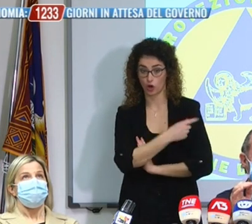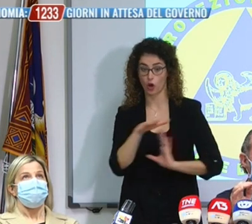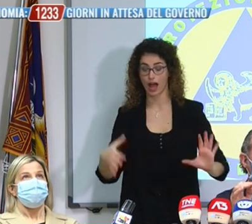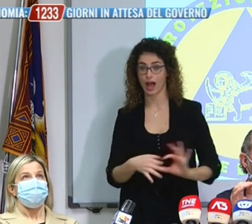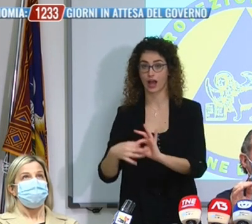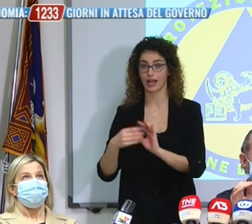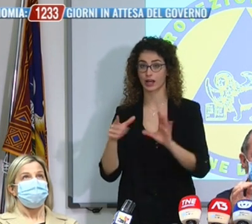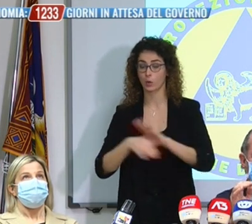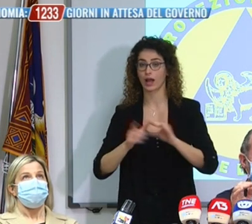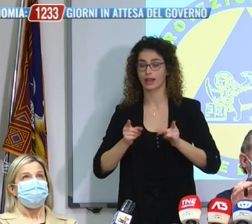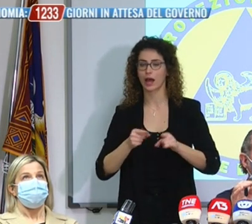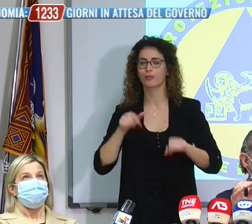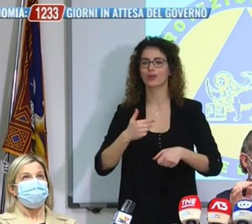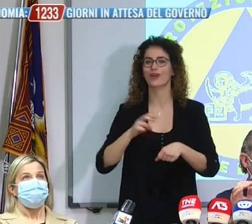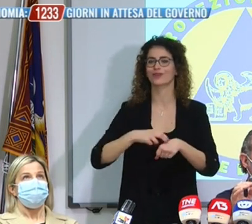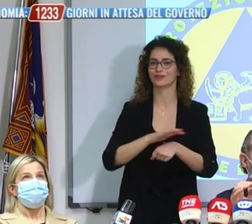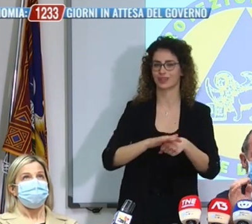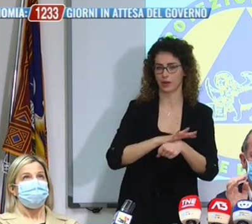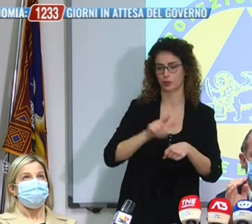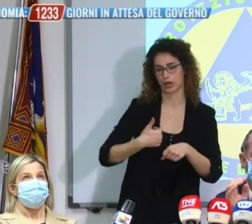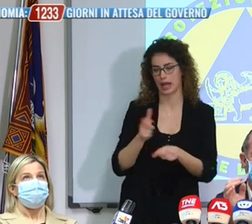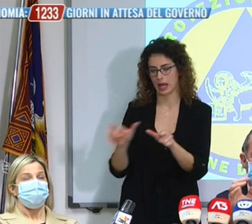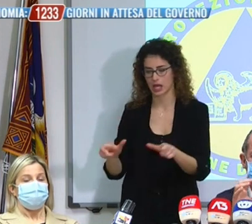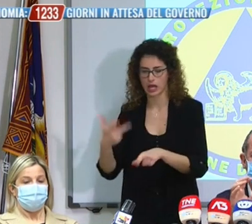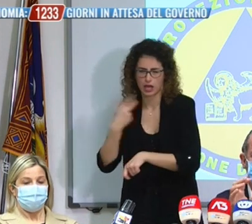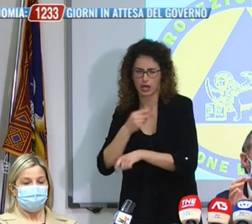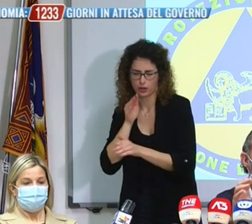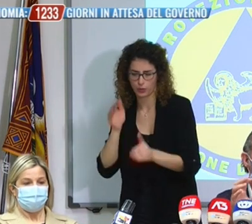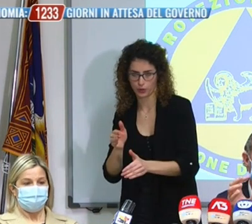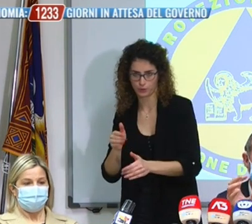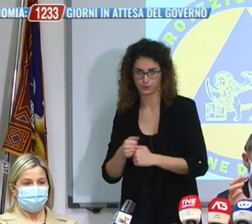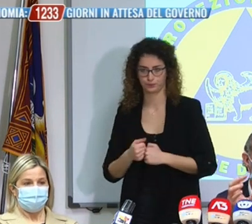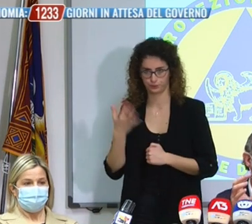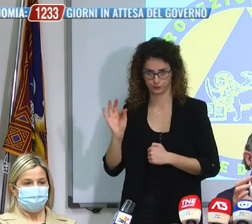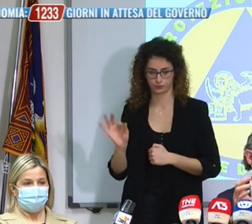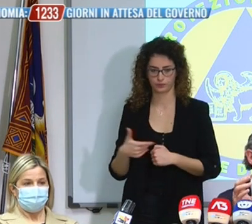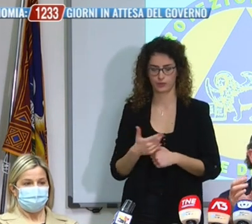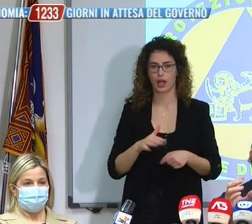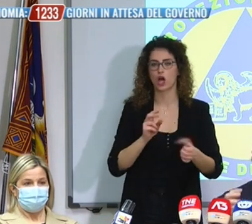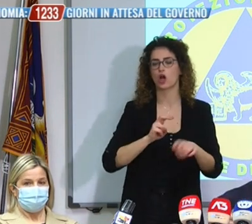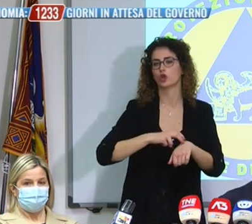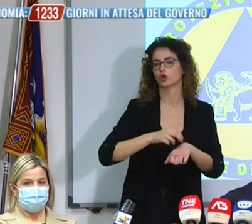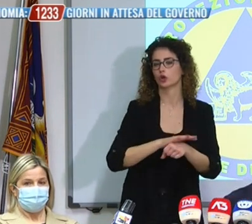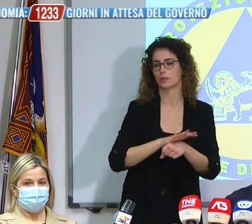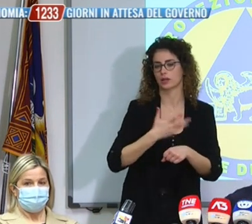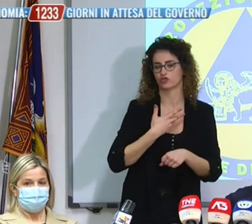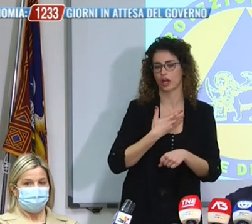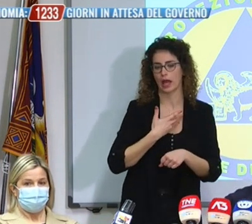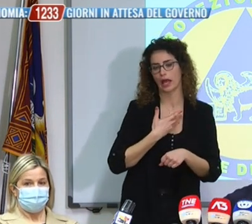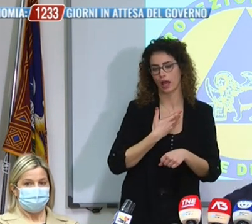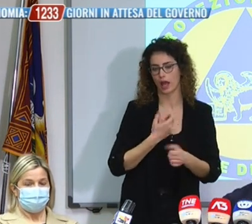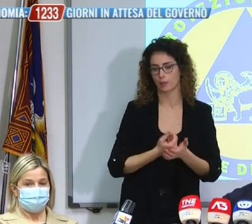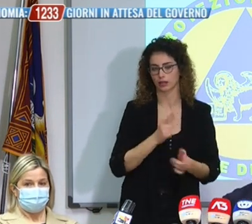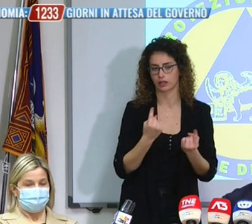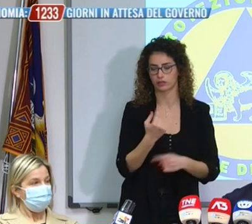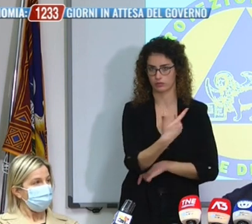fianco agli altri vaccinatori e ovviamente con una visione, insomma, i medici di base hanno un ruolo importante nelle vaccinazioni.